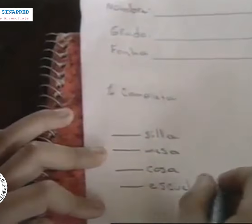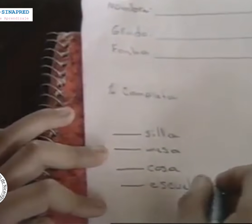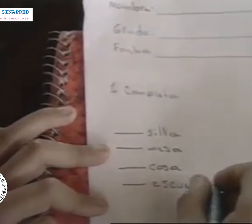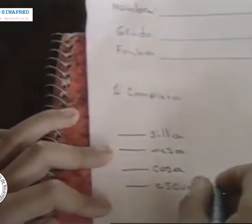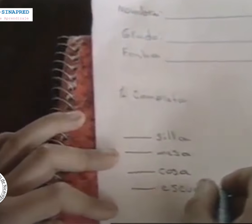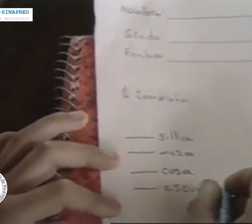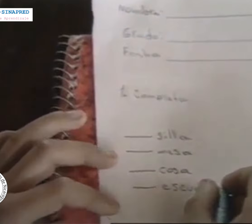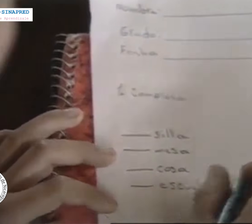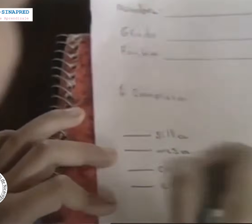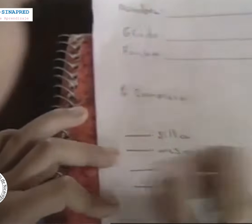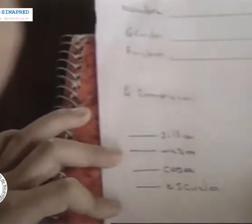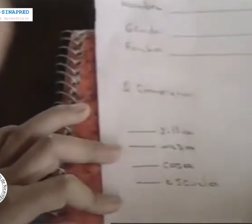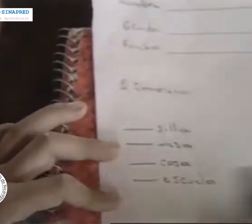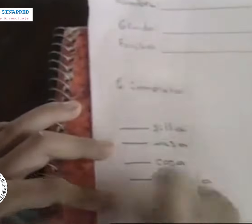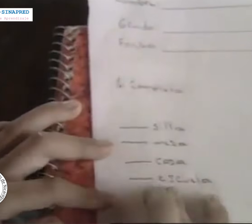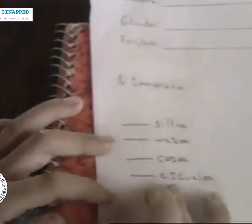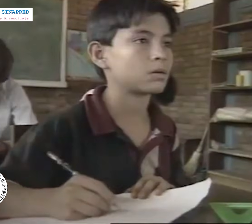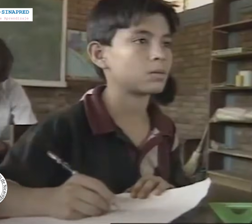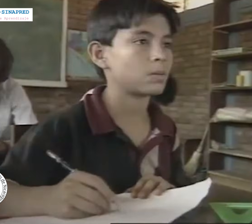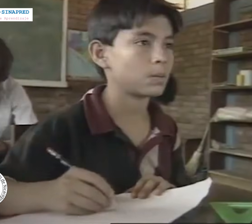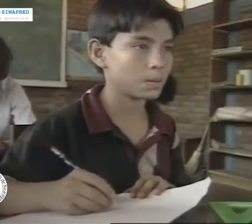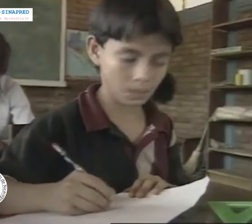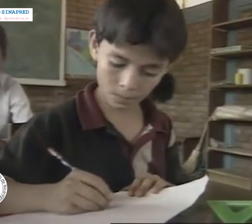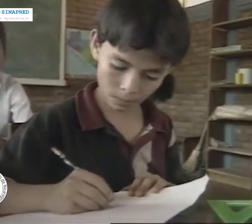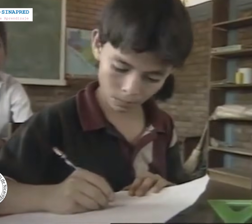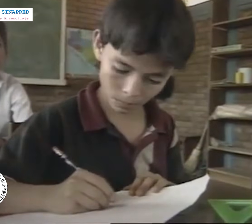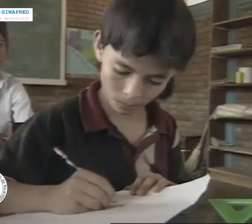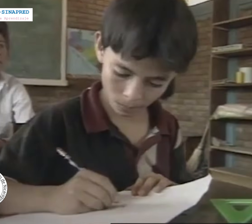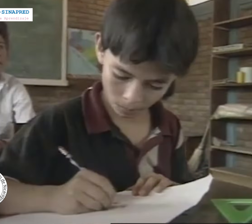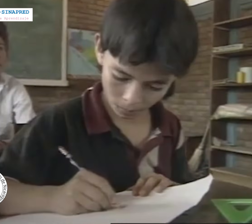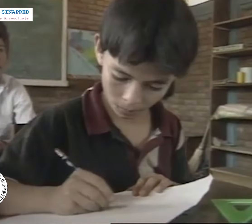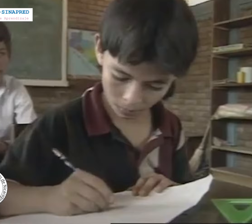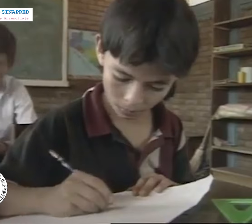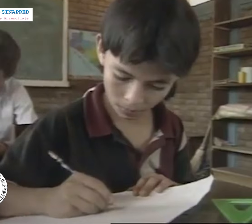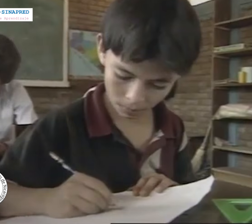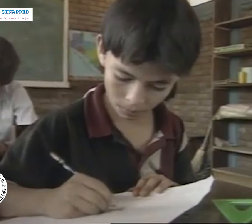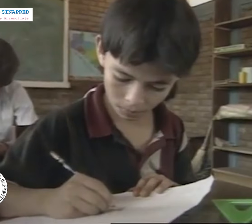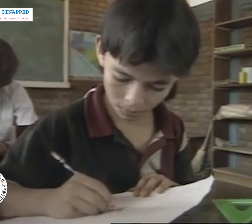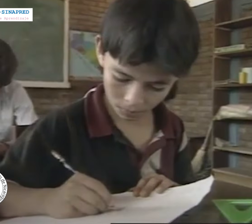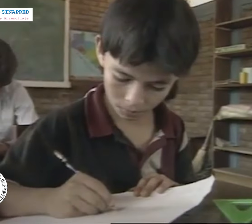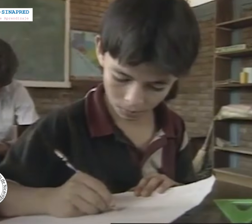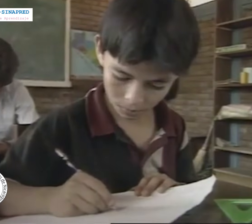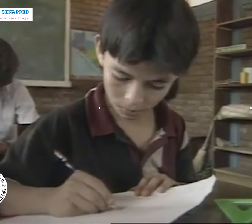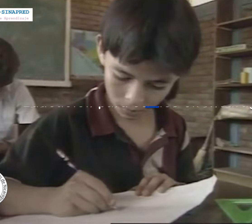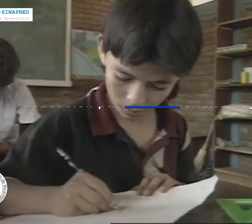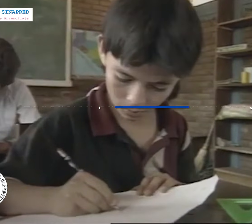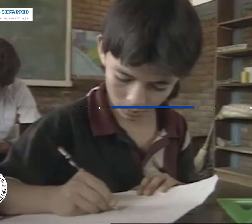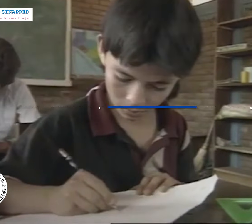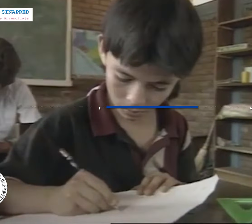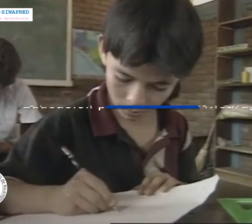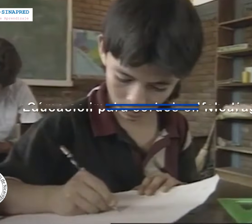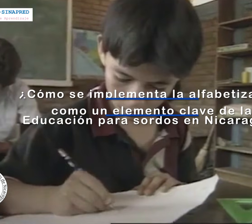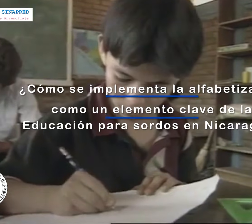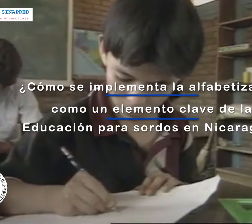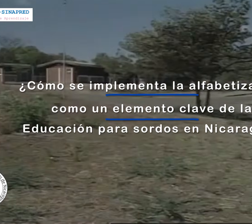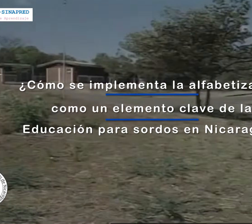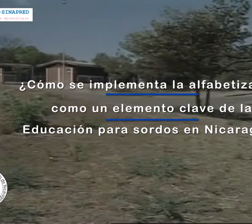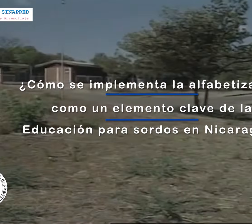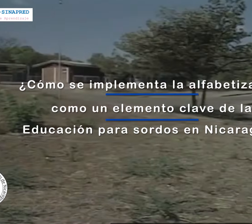única vez que hemos realmente visto la creación de una lengua desde la nada. ¿Cómo se implementa la alfabetización como